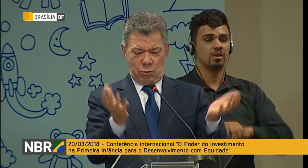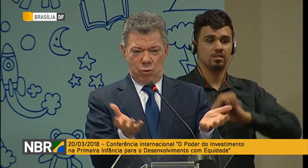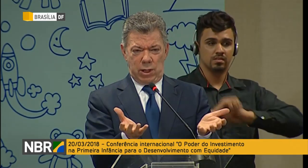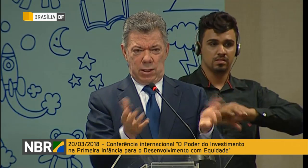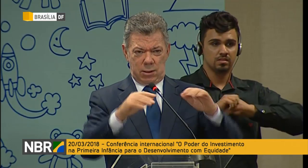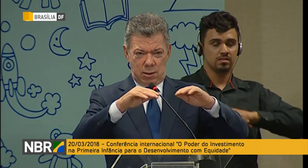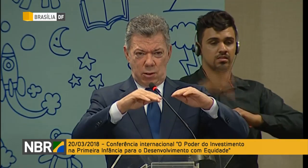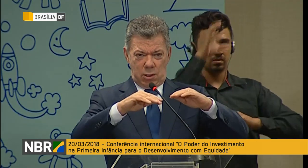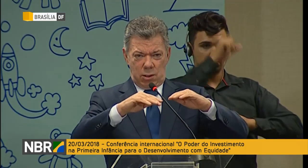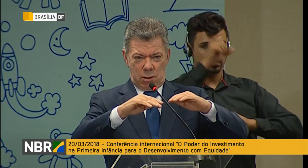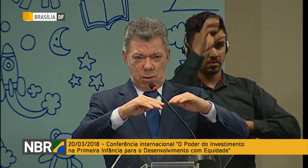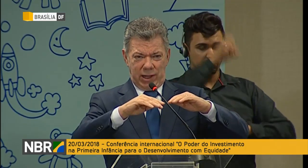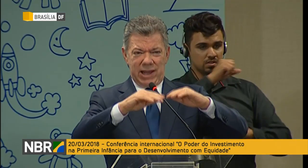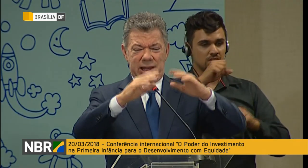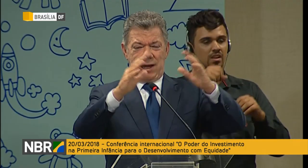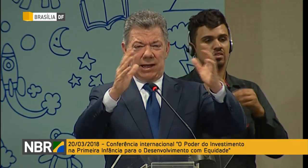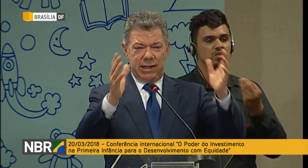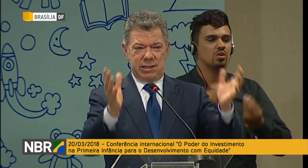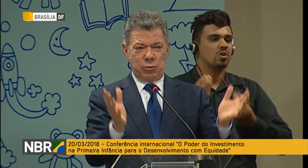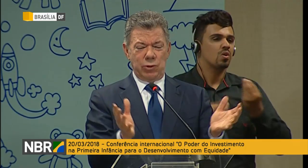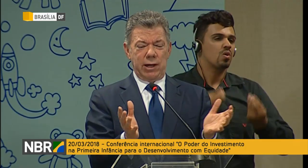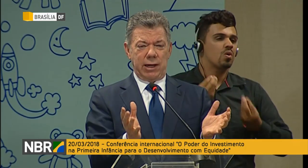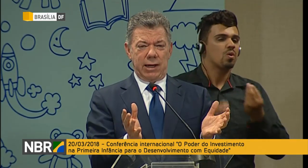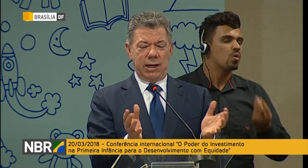demos todo